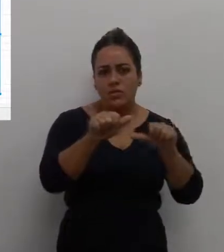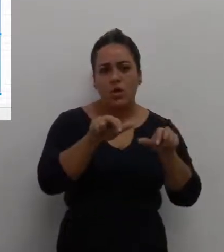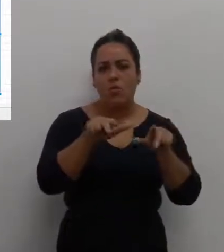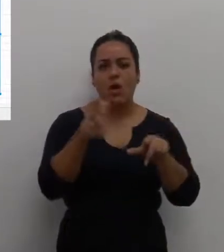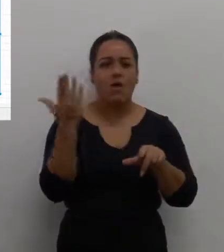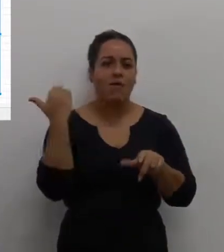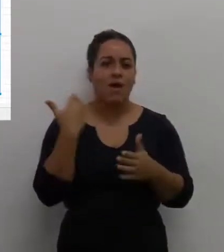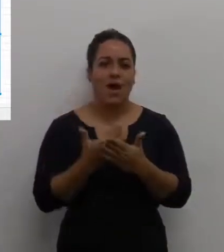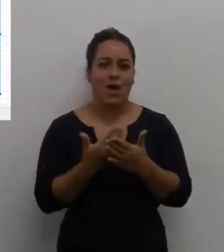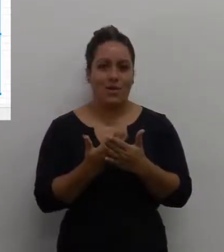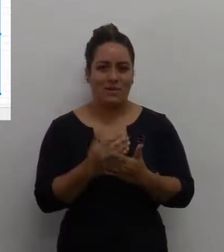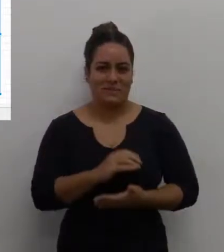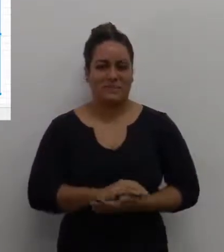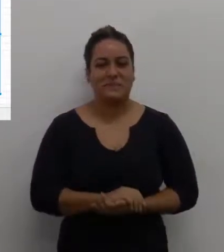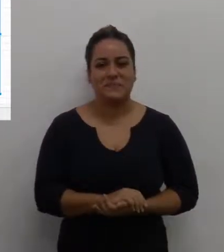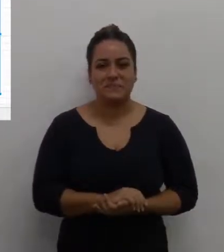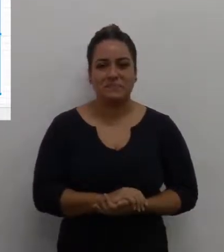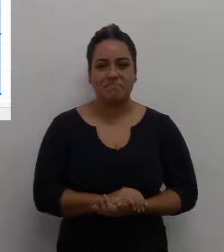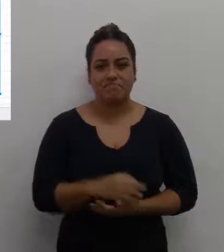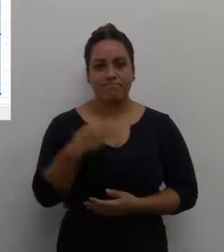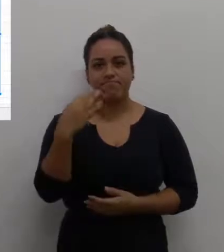também, conforme nós vimos na aula anterior.